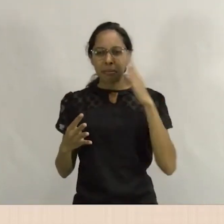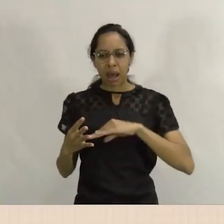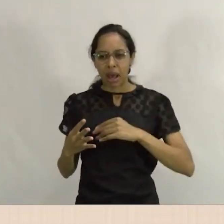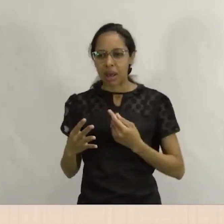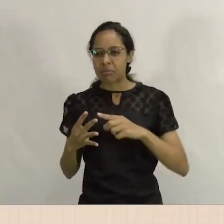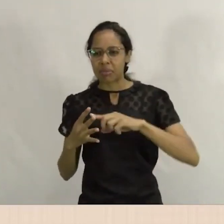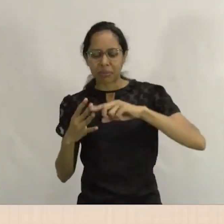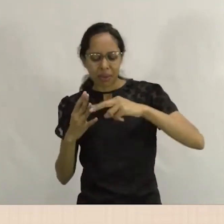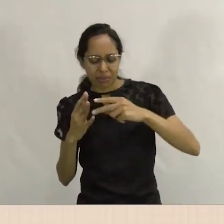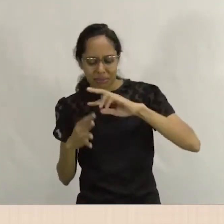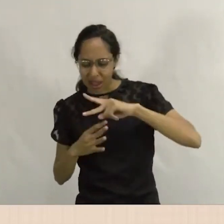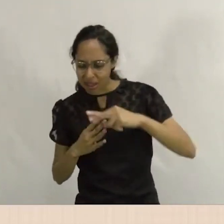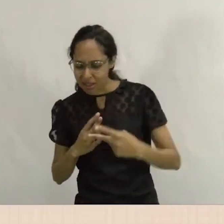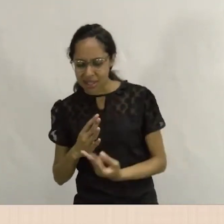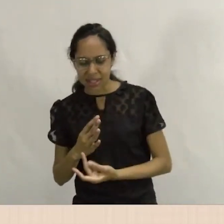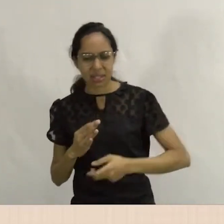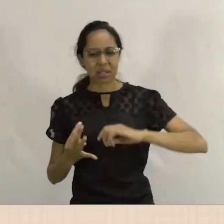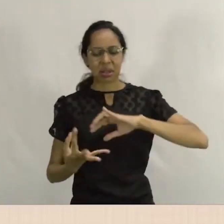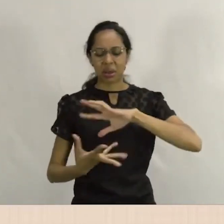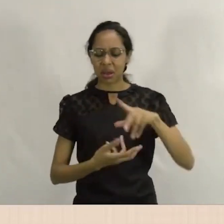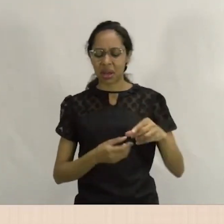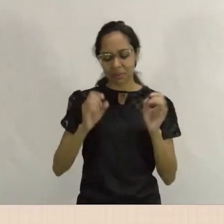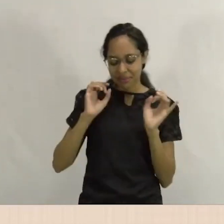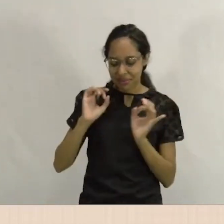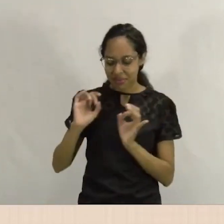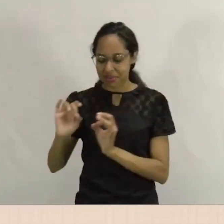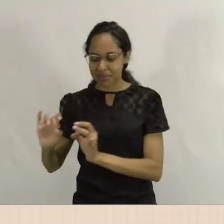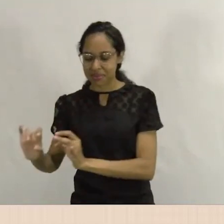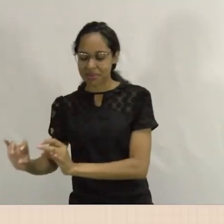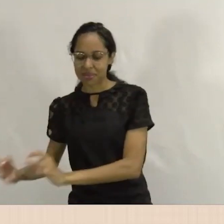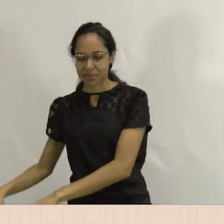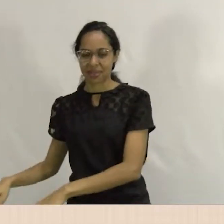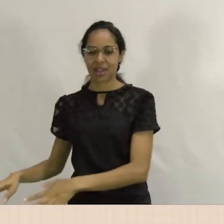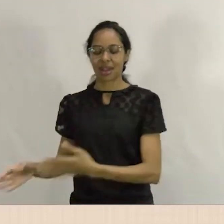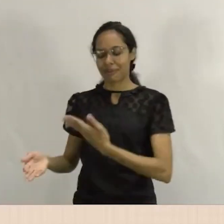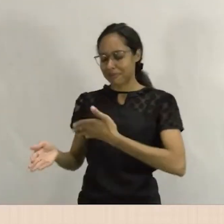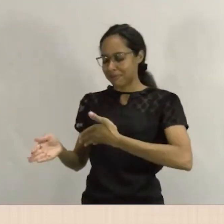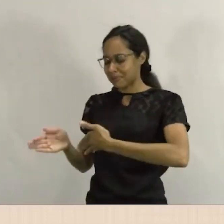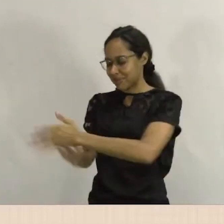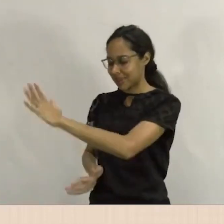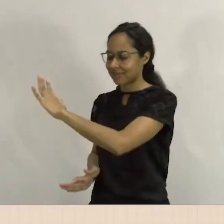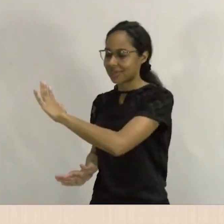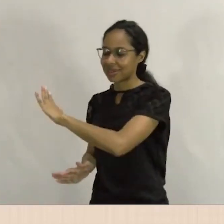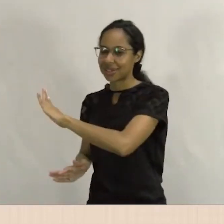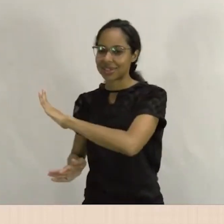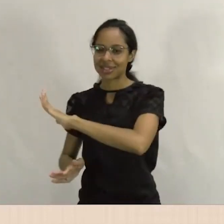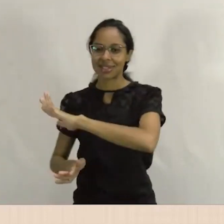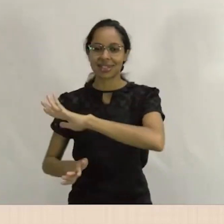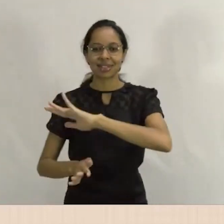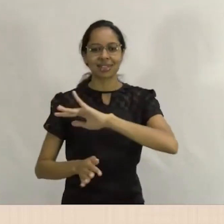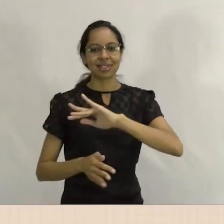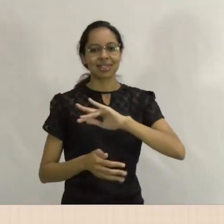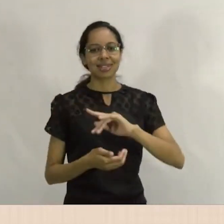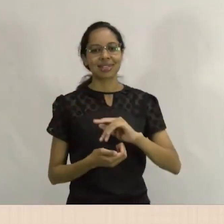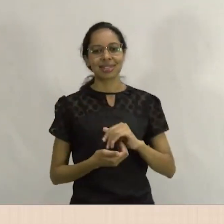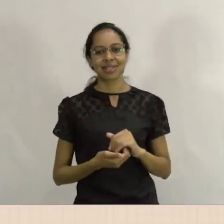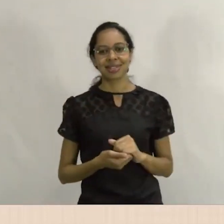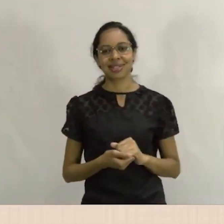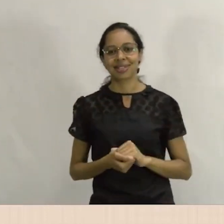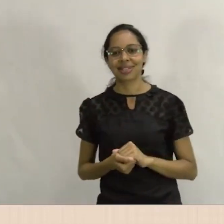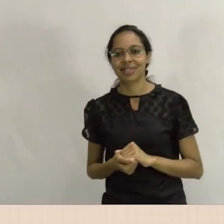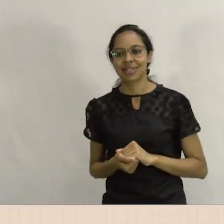estão sendo levados embora. Bye, bye, tchau. Está indo embora.